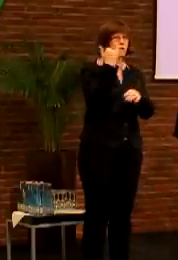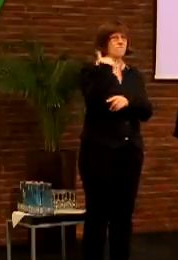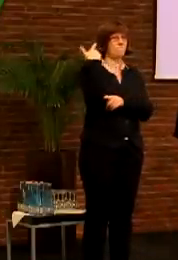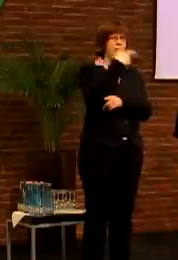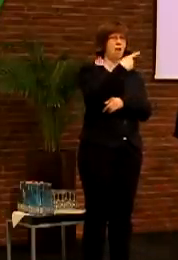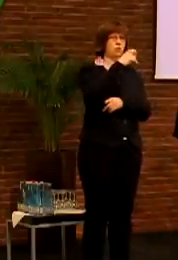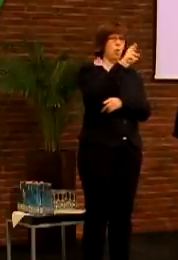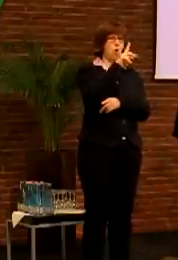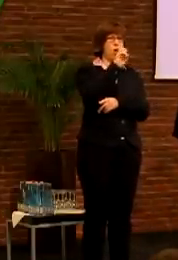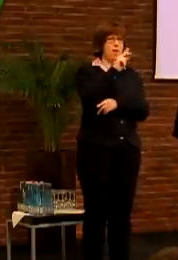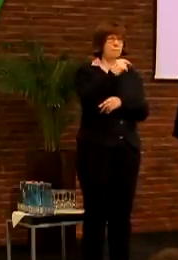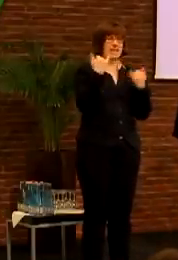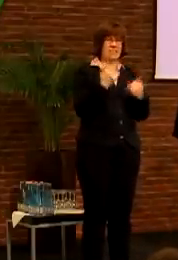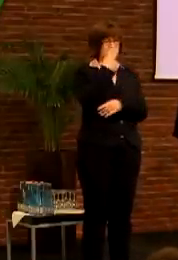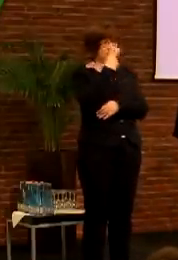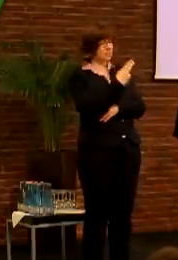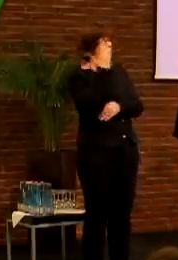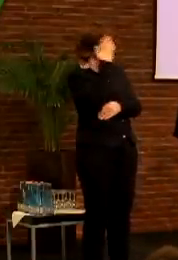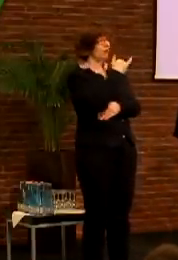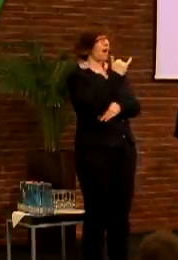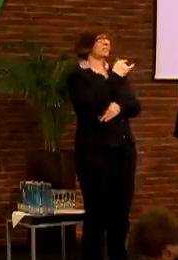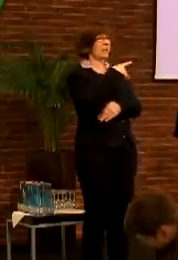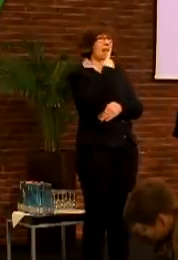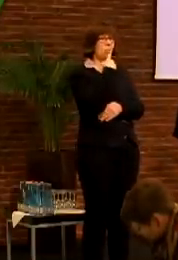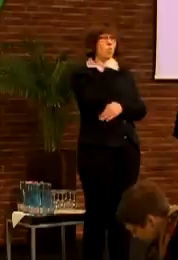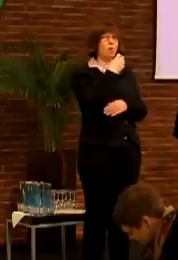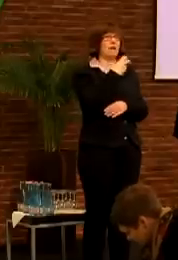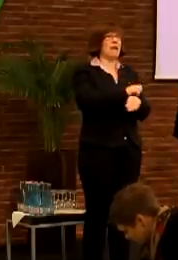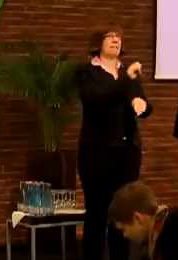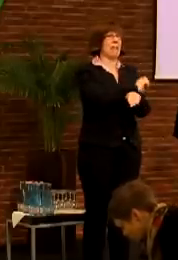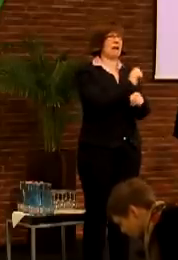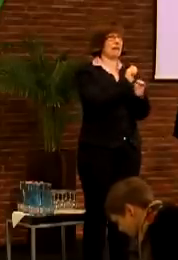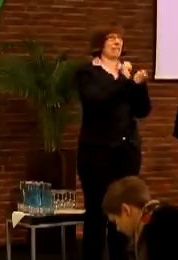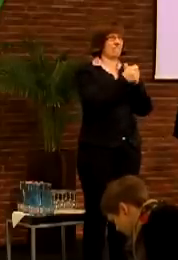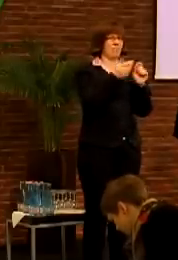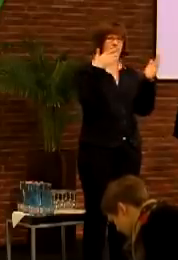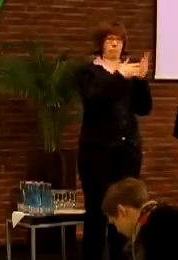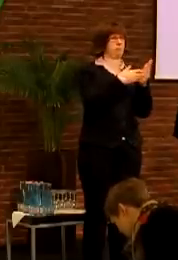jetzt zuzugucken, wie schwarz-gelb-rot die Energiewende an die Wand fährt.